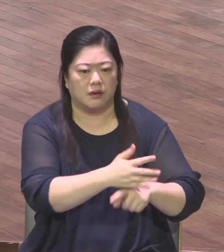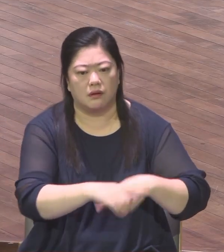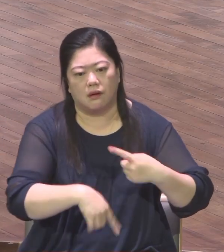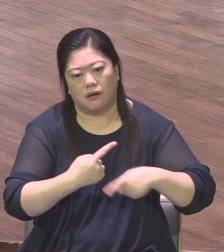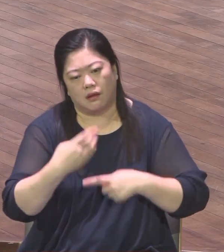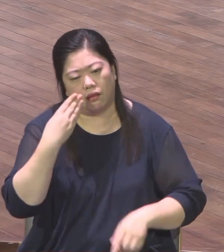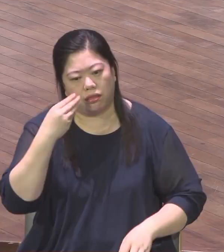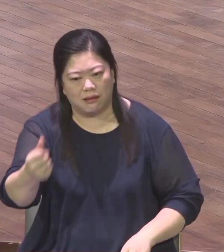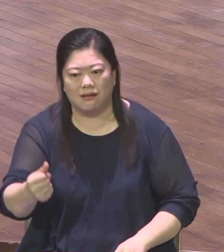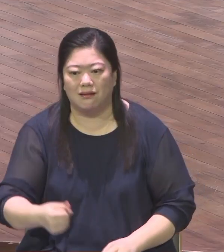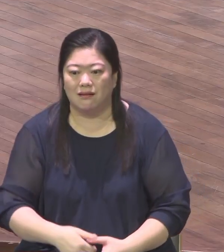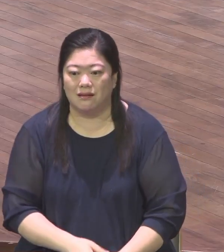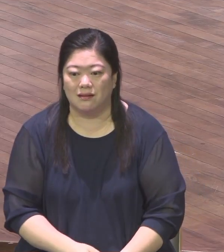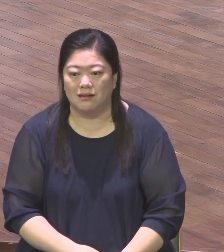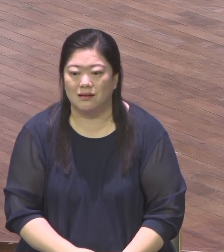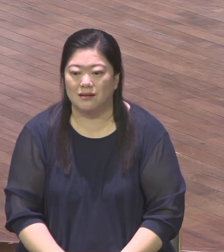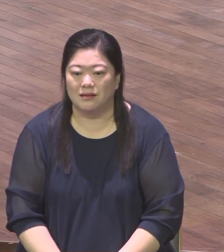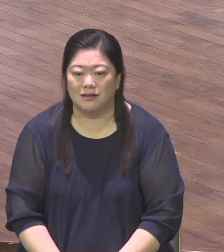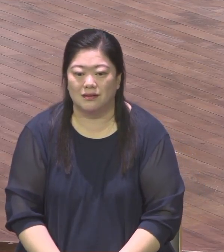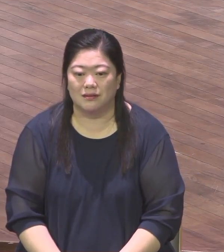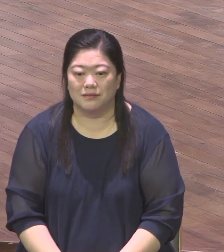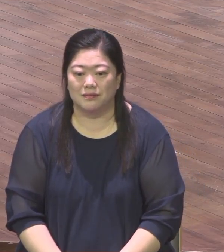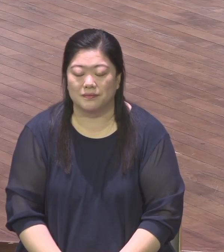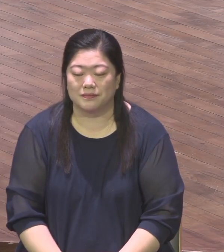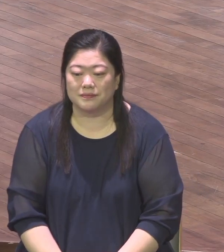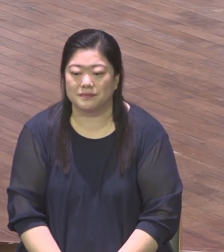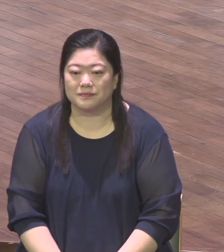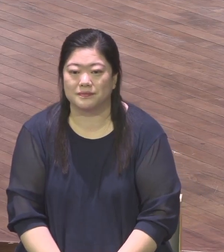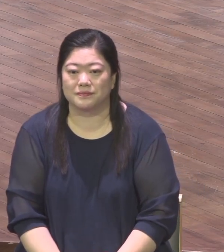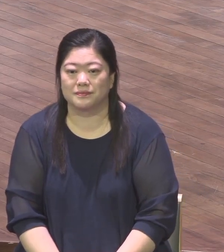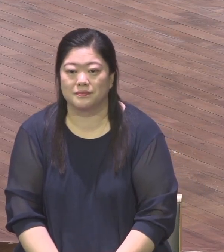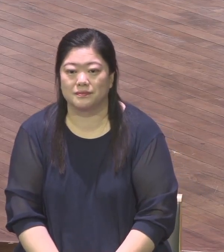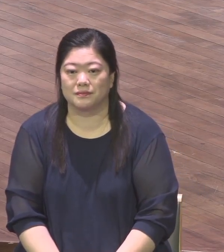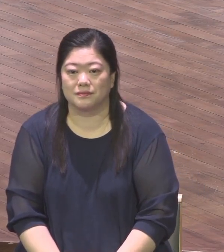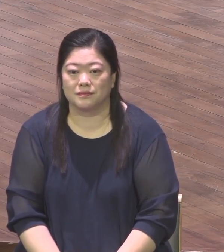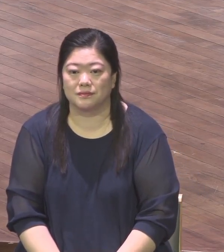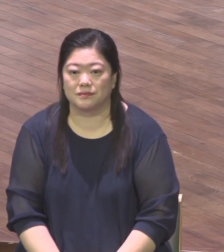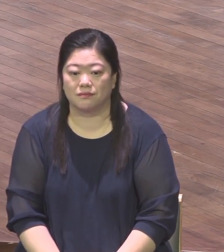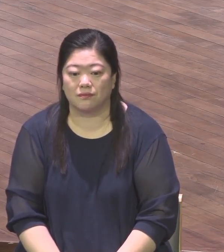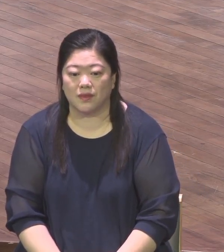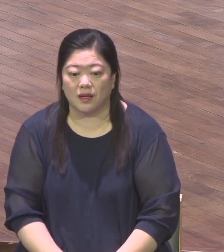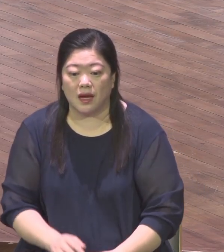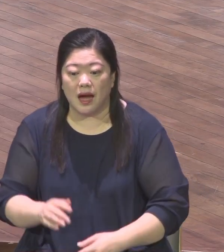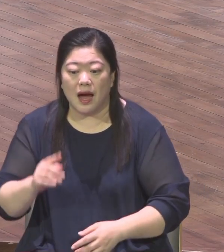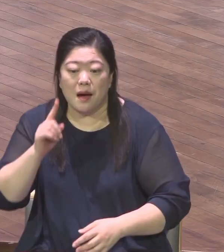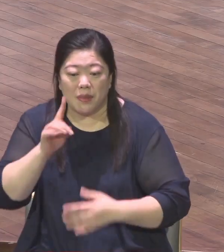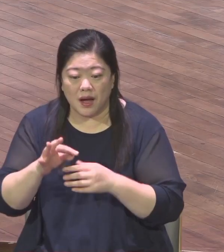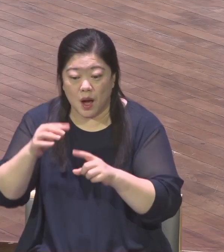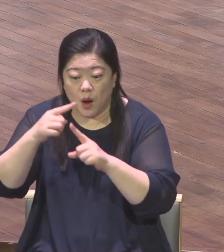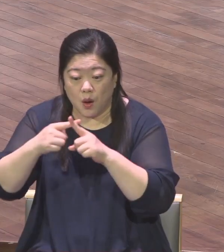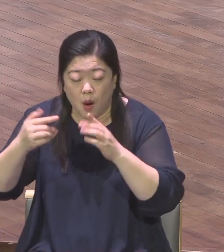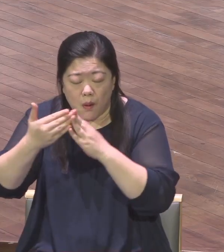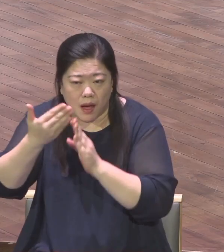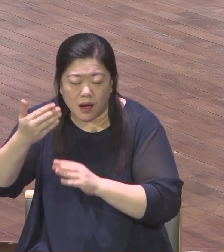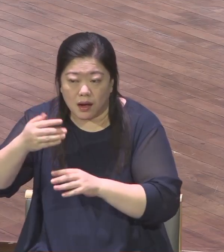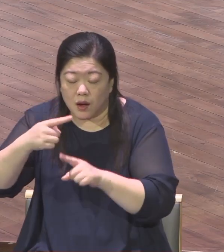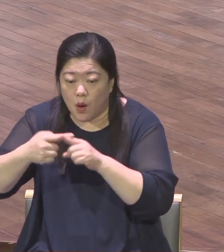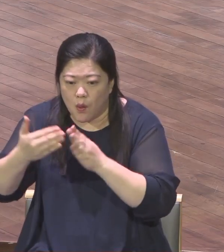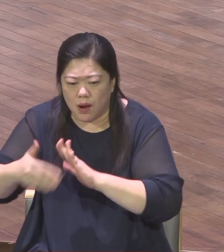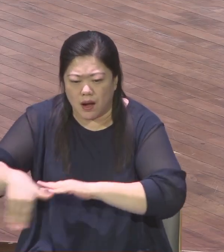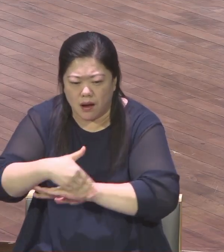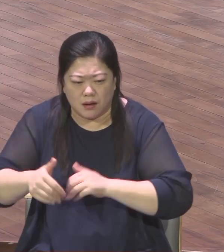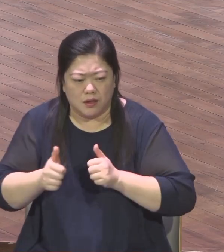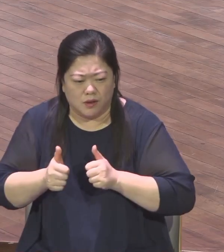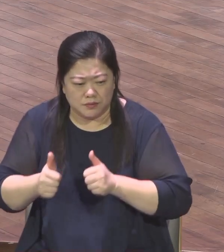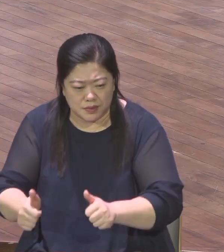모르니까. 자기만 알지요. 그 모래에 지은 집이지요. 어느 날 환란하면 와라 시험